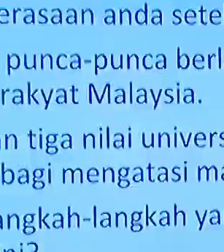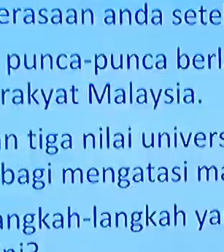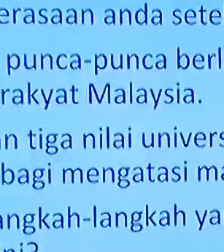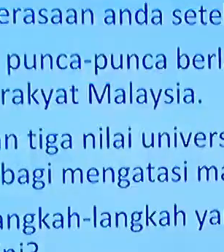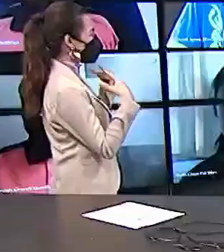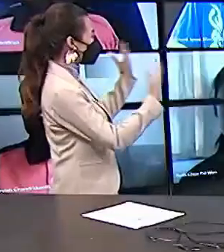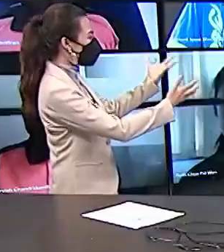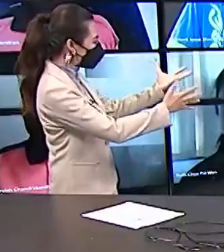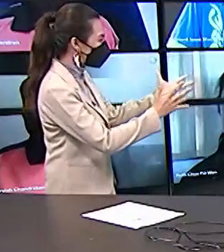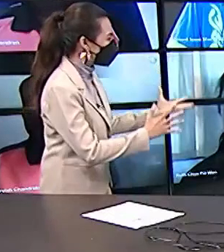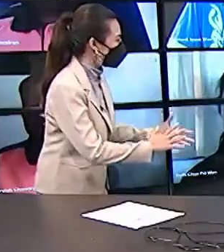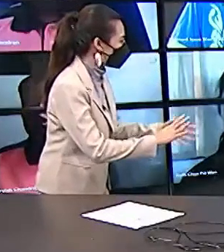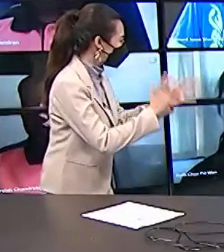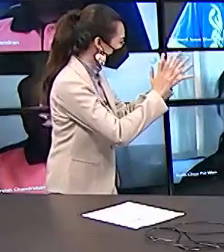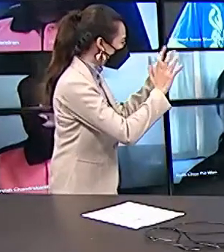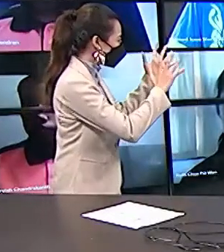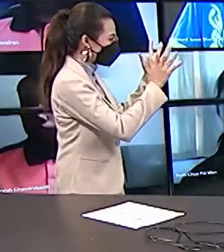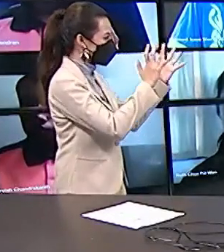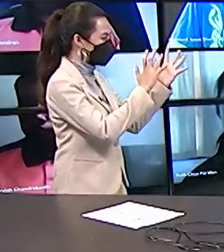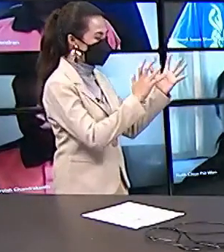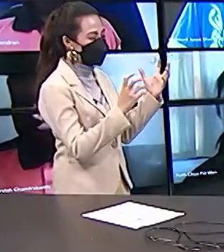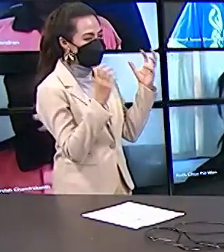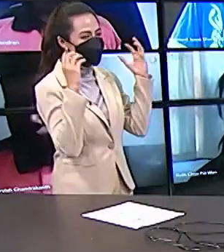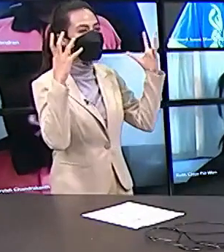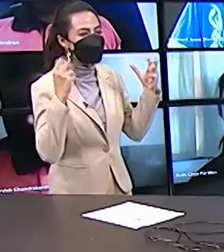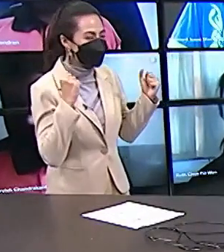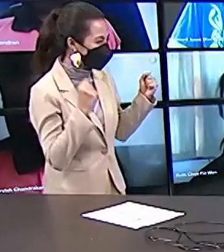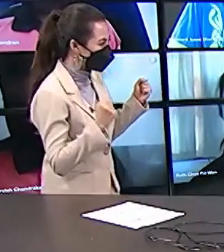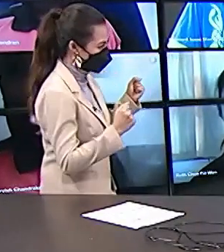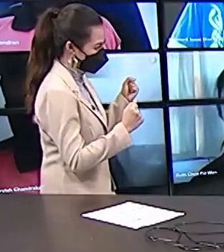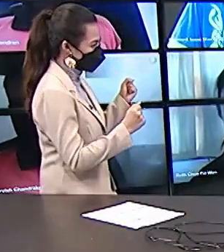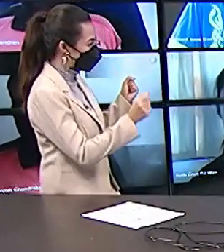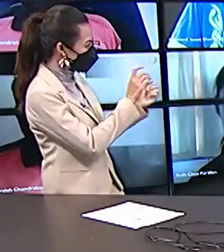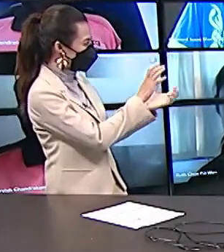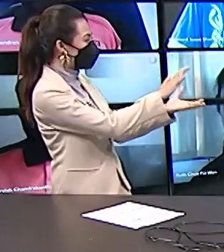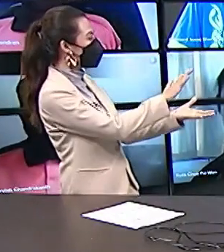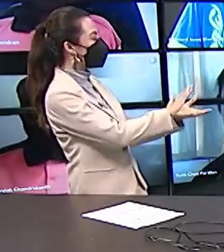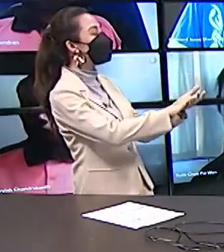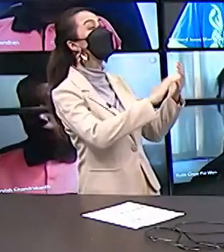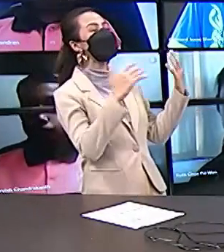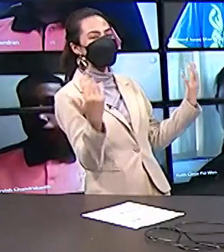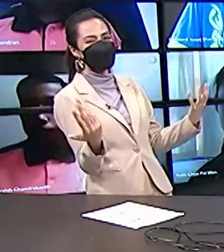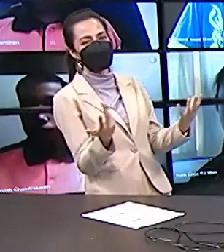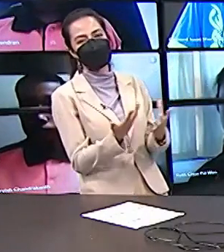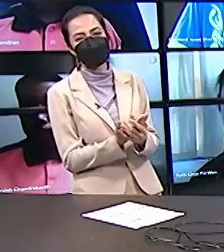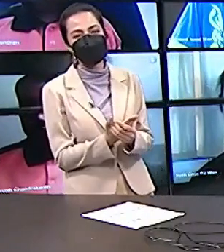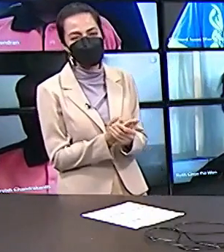pun tak seronok sangat belajar dengan cikgu. Banyak sangat ilmu yang kita dapat pada hari ini. Jadi mungkin cikgu boleh rumuskan secara